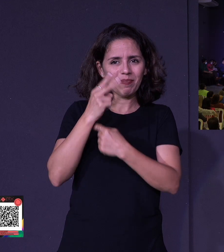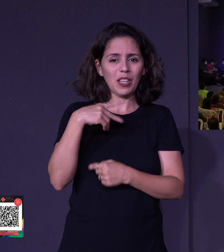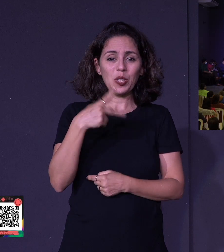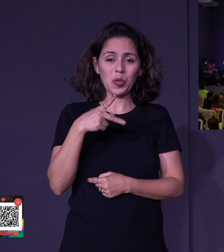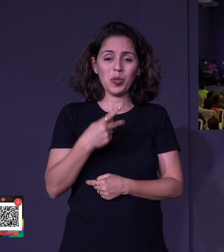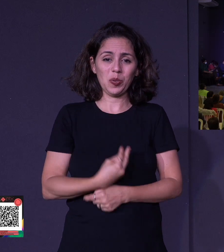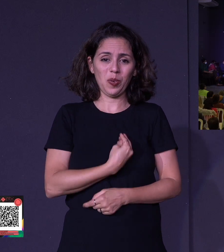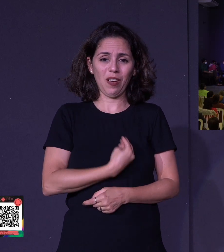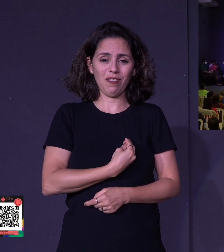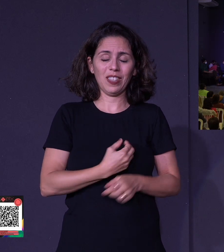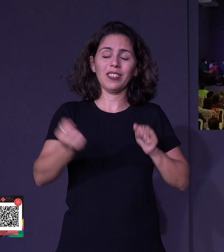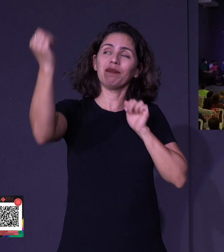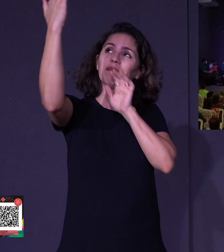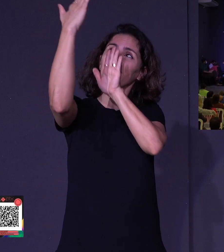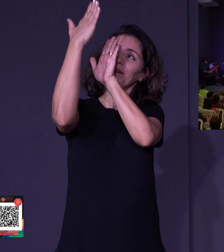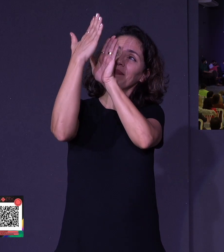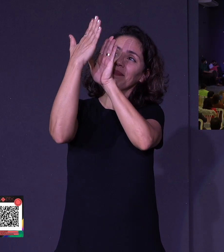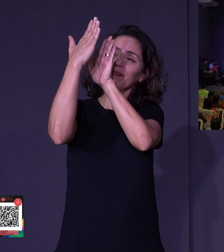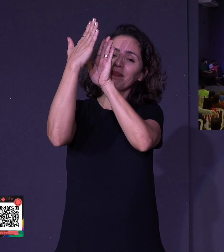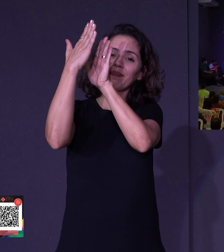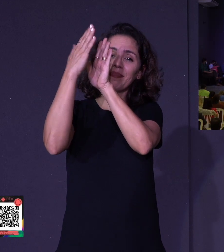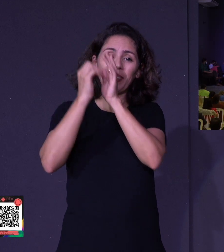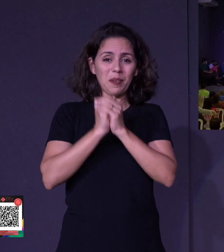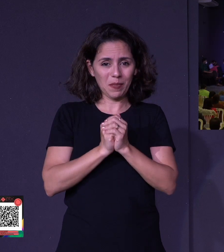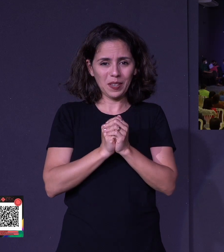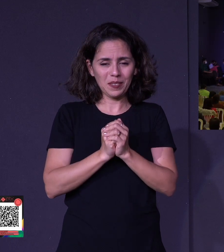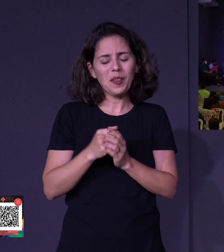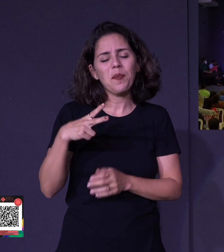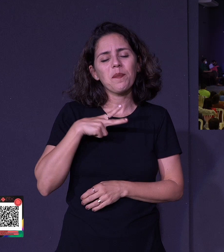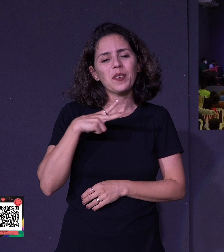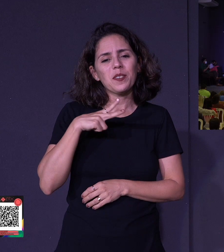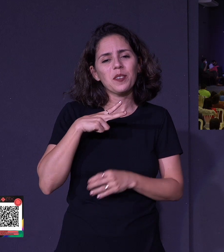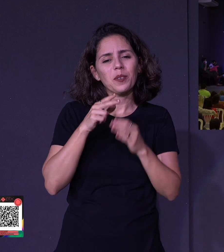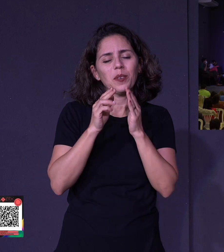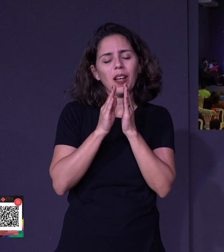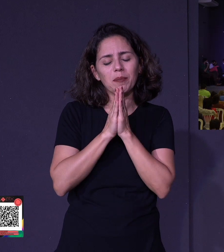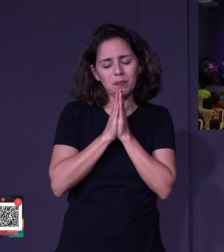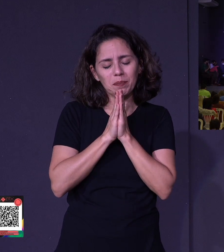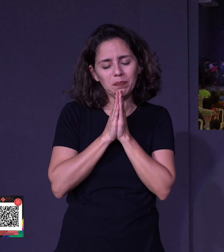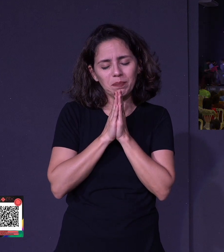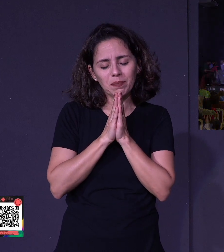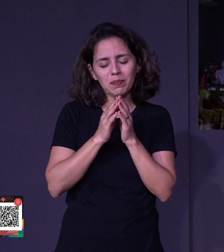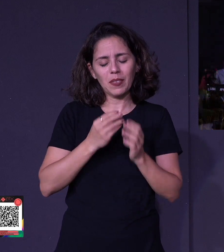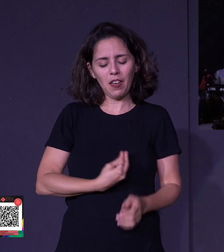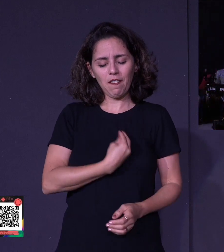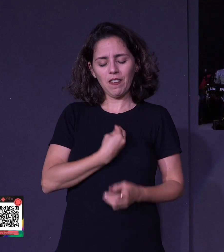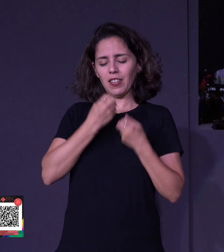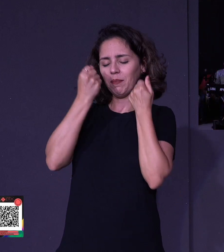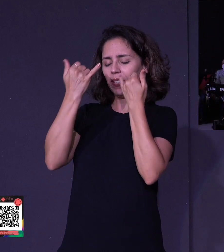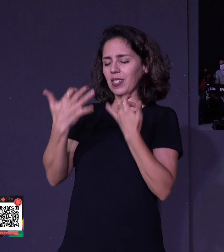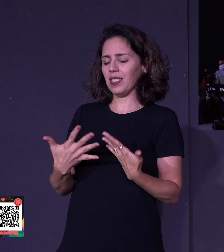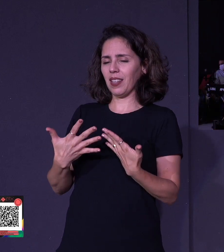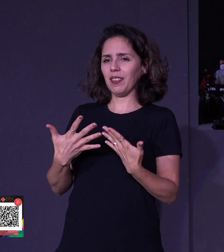Deus. Feche teus olhos. Apresente a sua vida e apresente a sua casa.